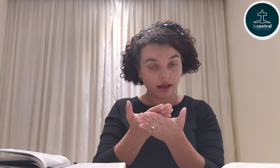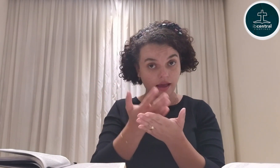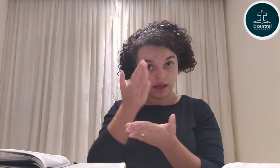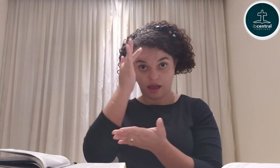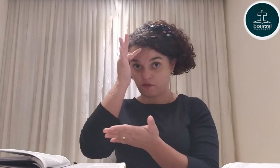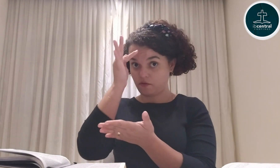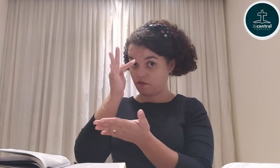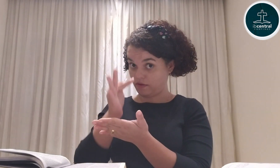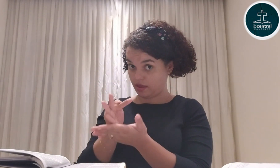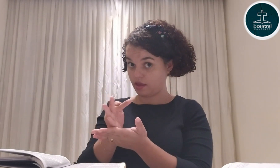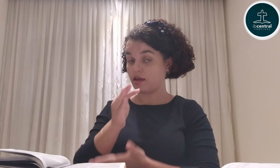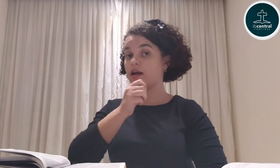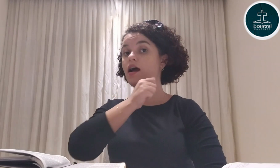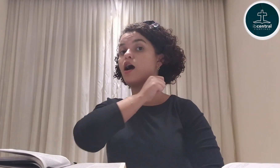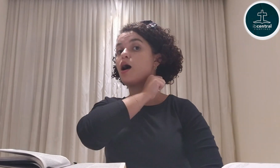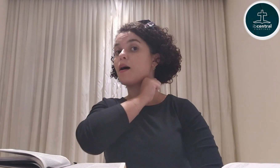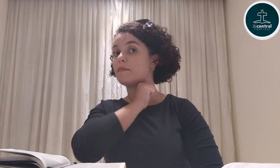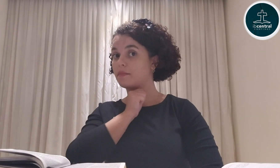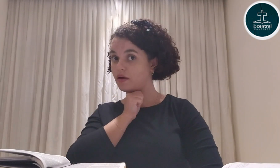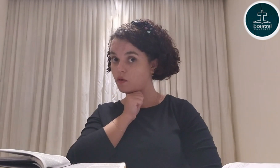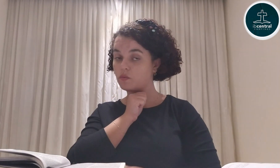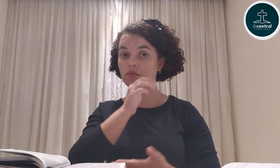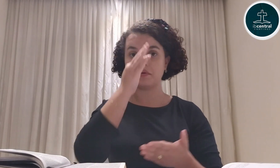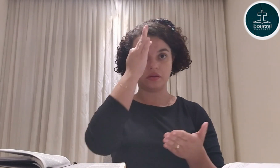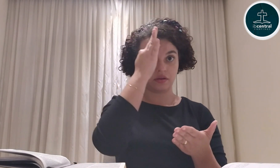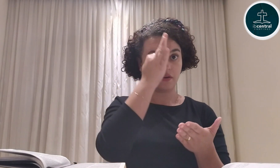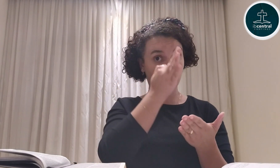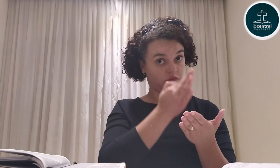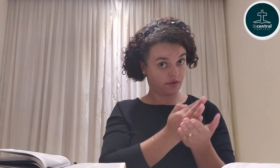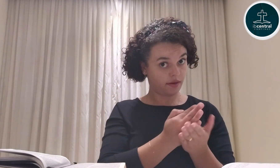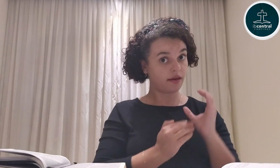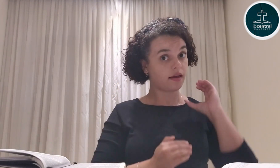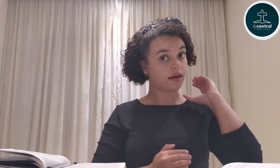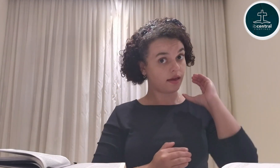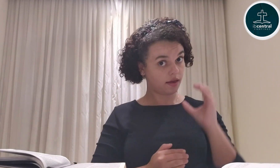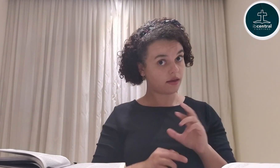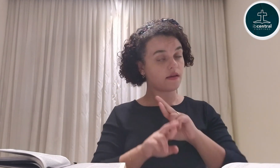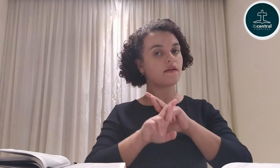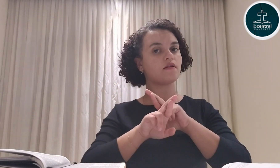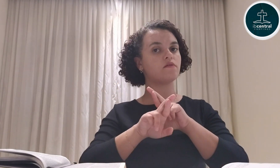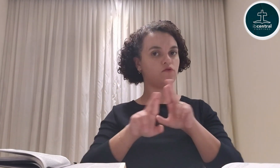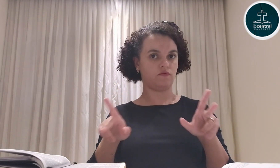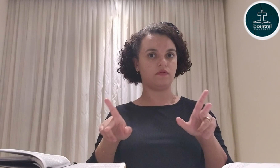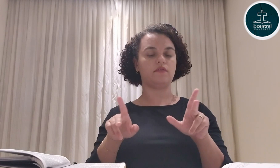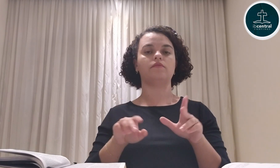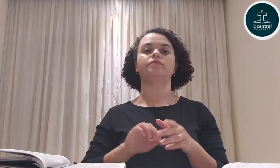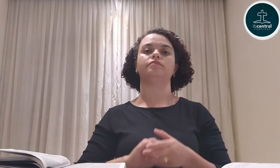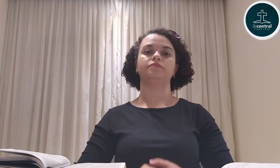Então, nesses próximos minutos, nós vamos estudar sobre a fé de Abel e a fé de